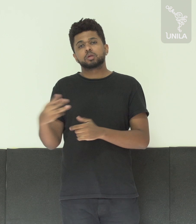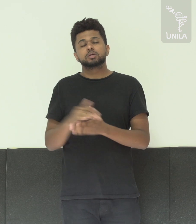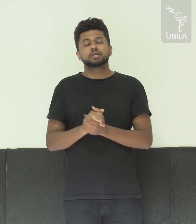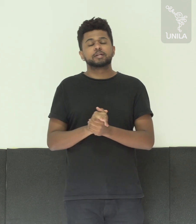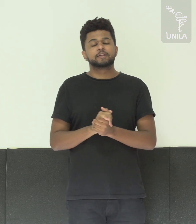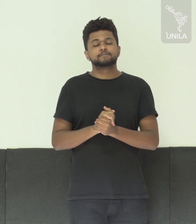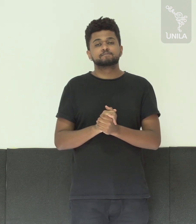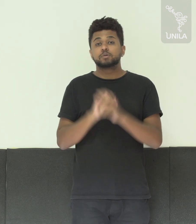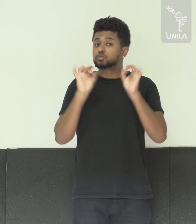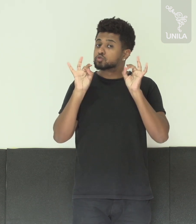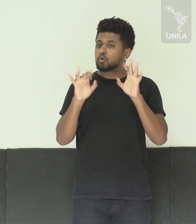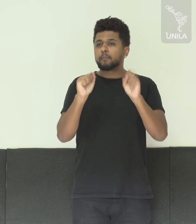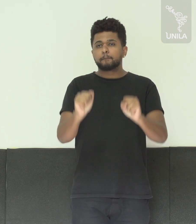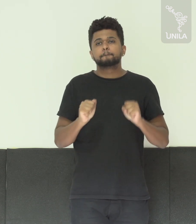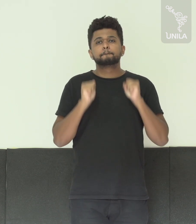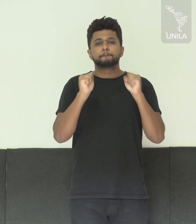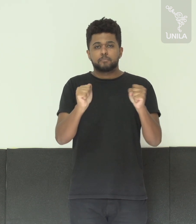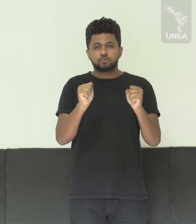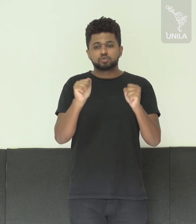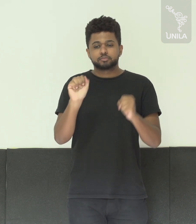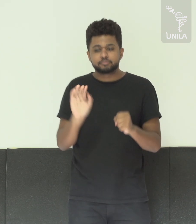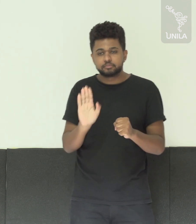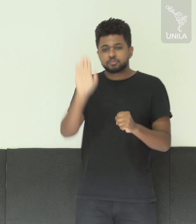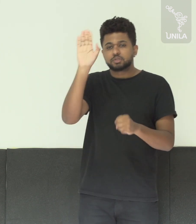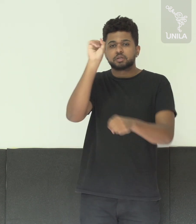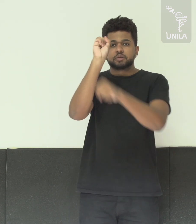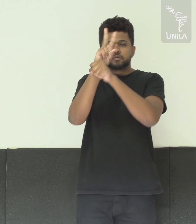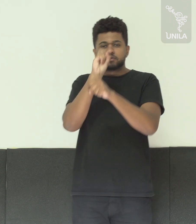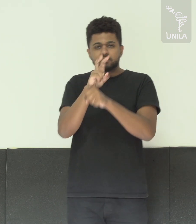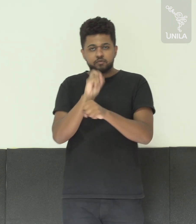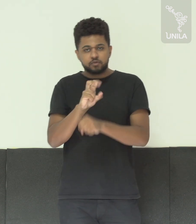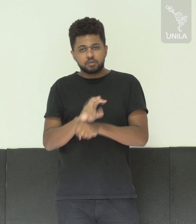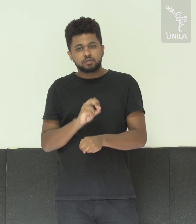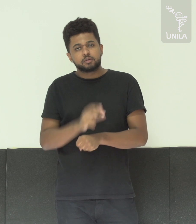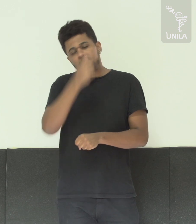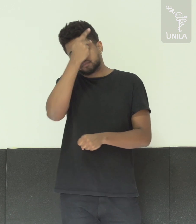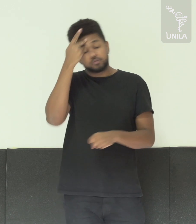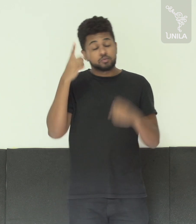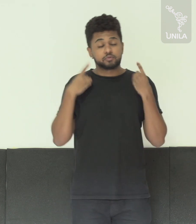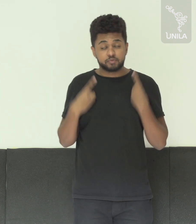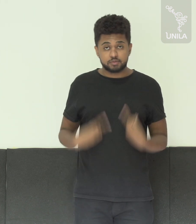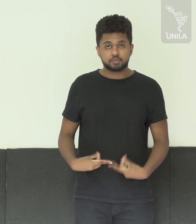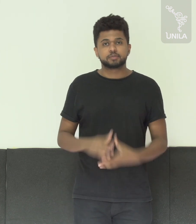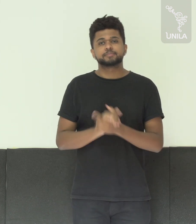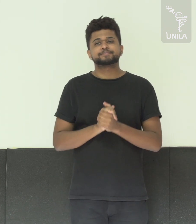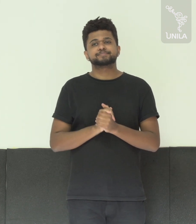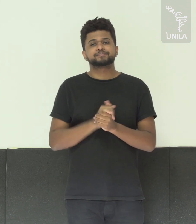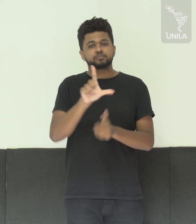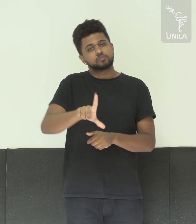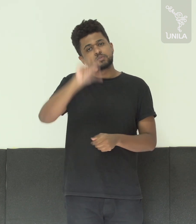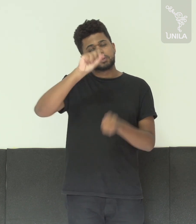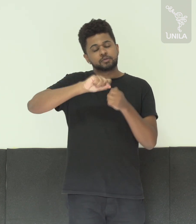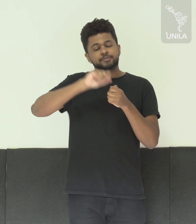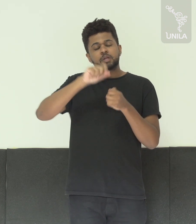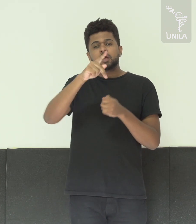7.3.8.3 Somente poderá se candidatar às vagas reservadas às pessoas com deficiência. Opção feita